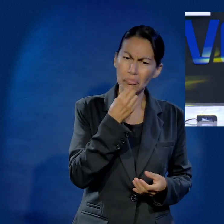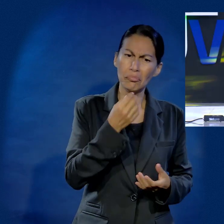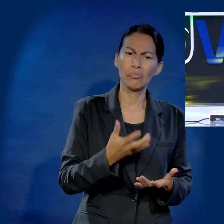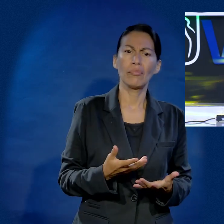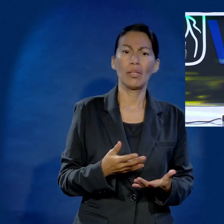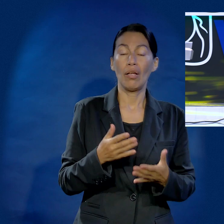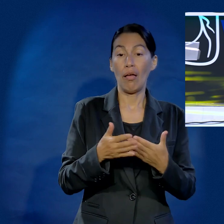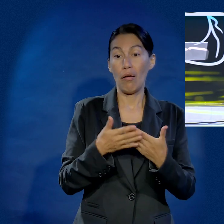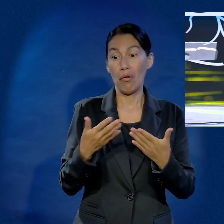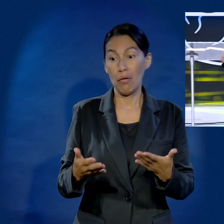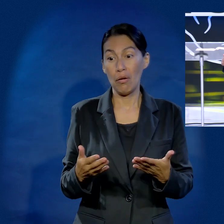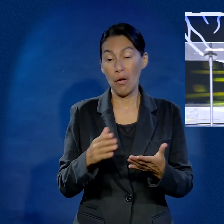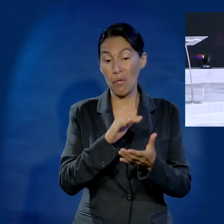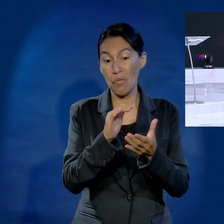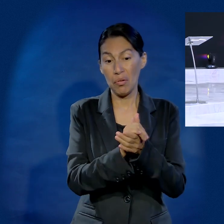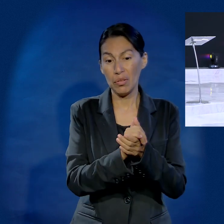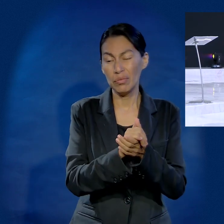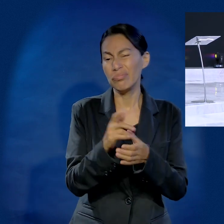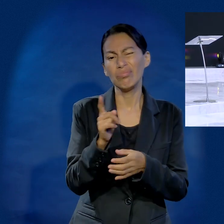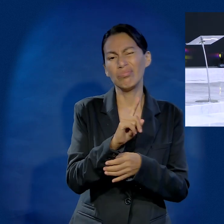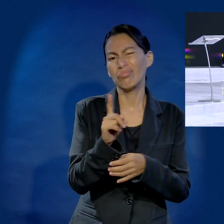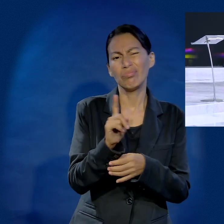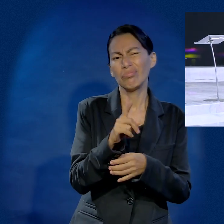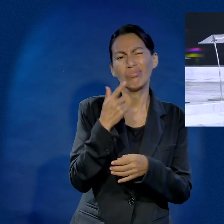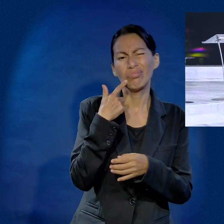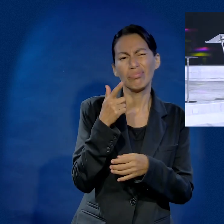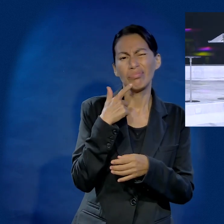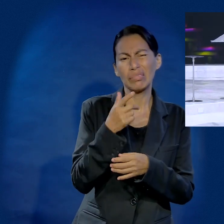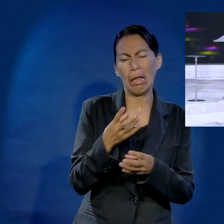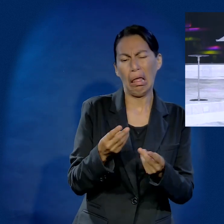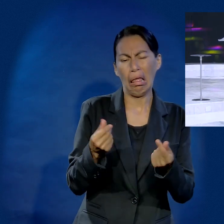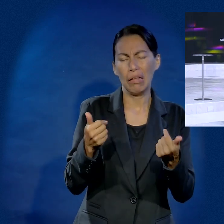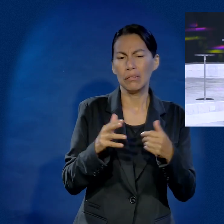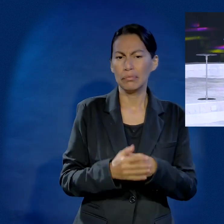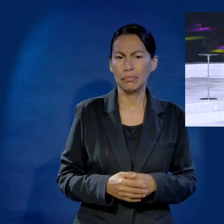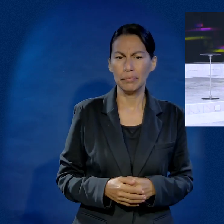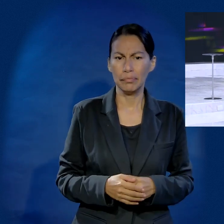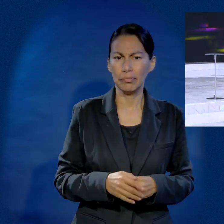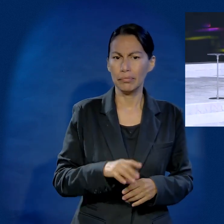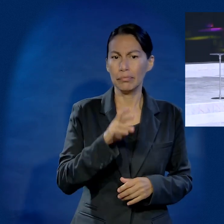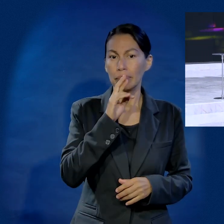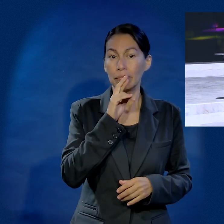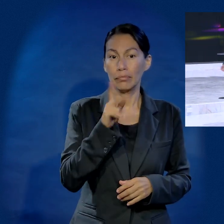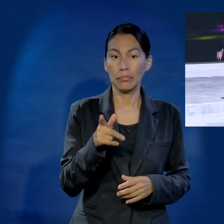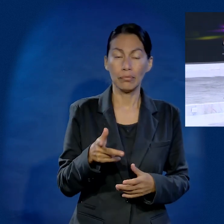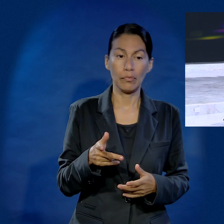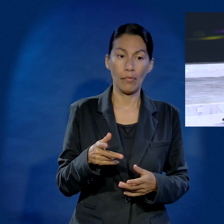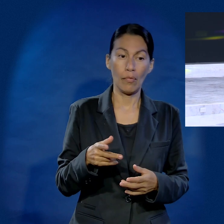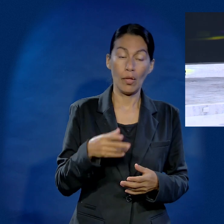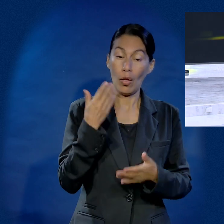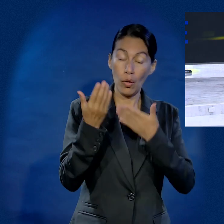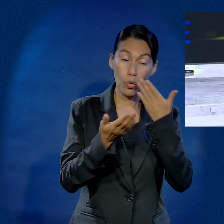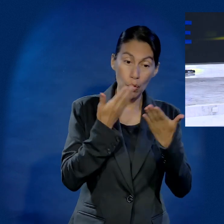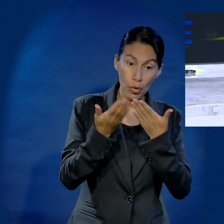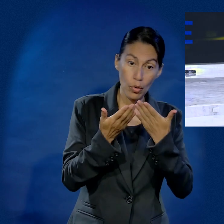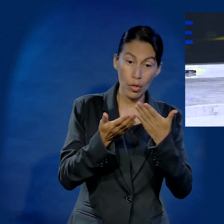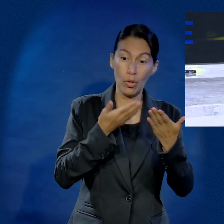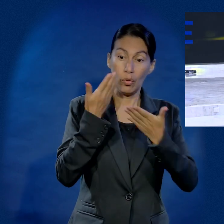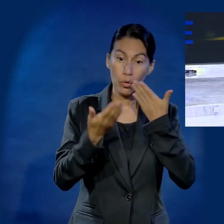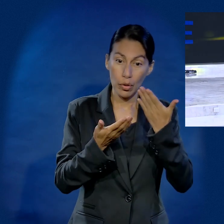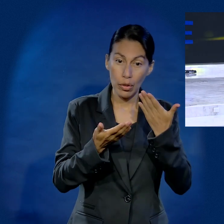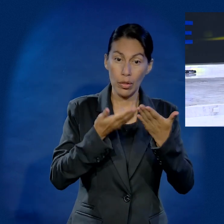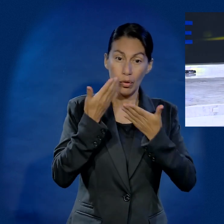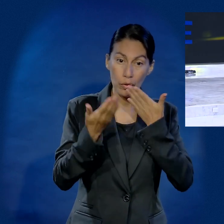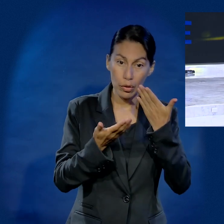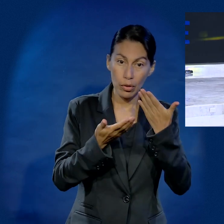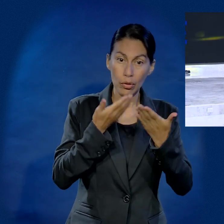Hoy cada vez son menos bodas porque los muchachos ya no quieren casarse. No, no, no, vamos a hacer la maestría. No, no, no, vamos a hacer el